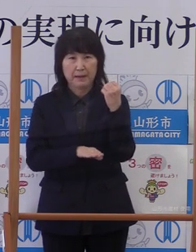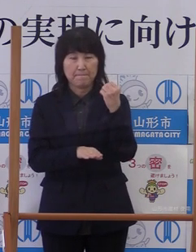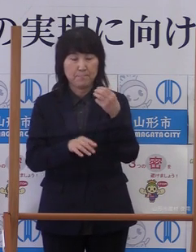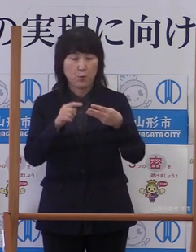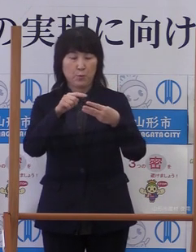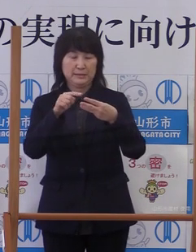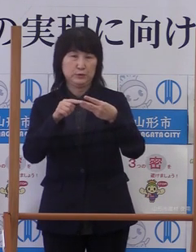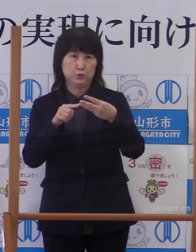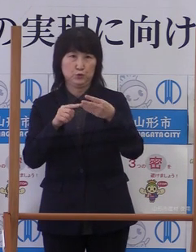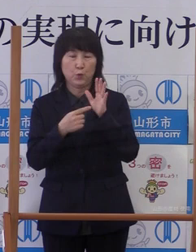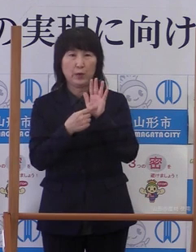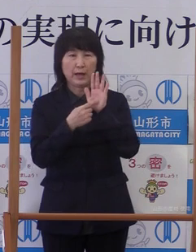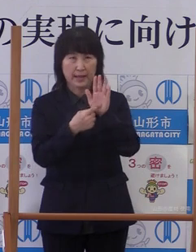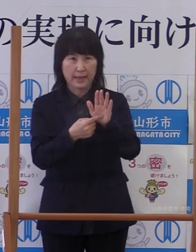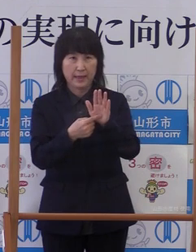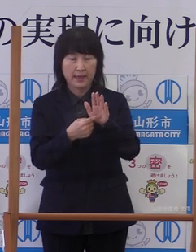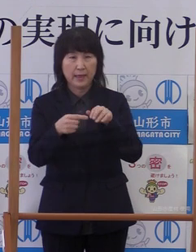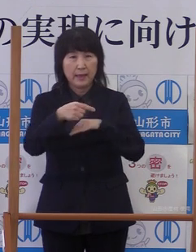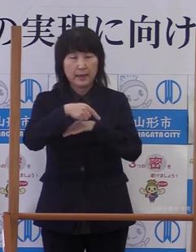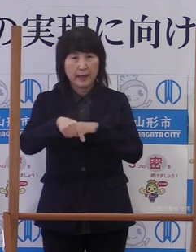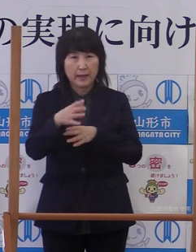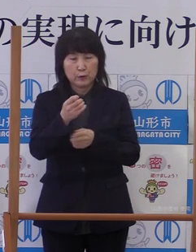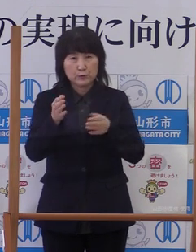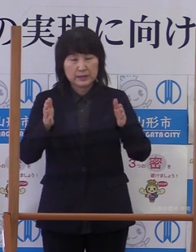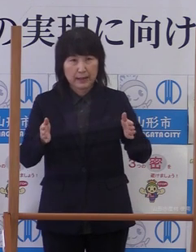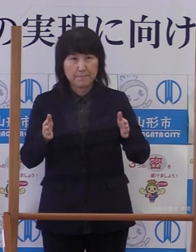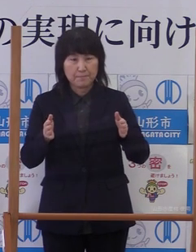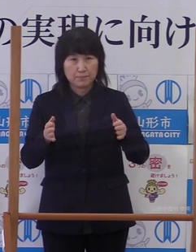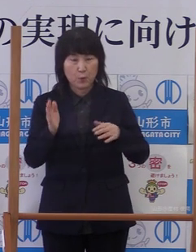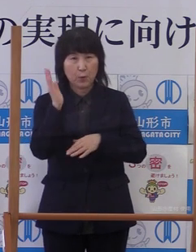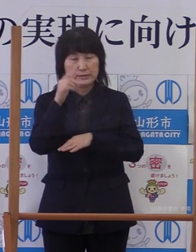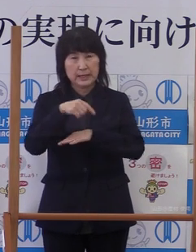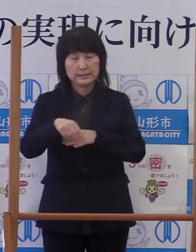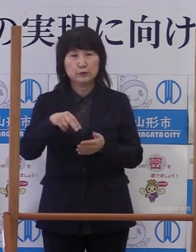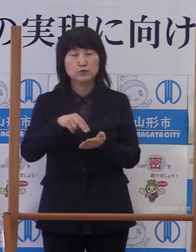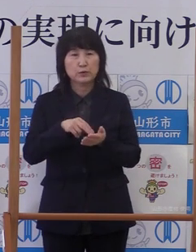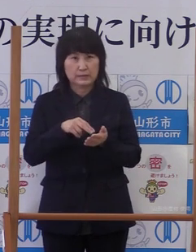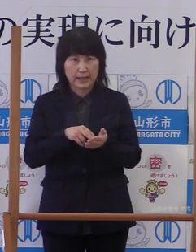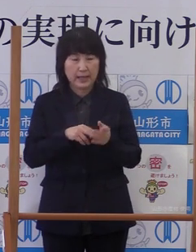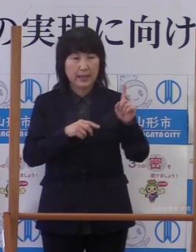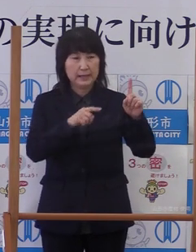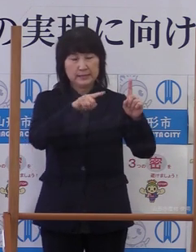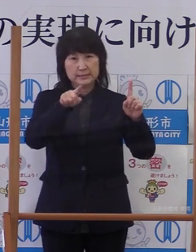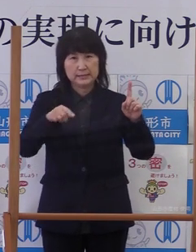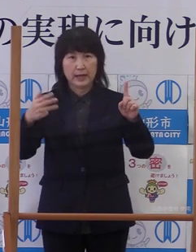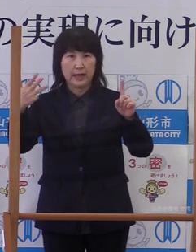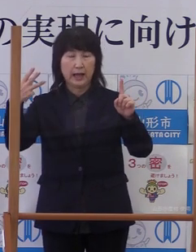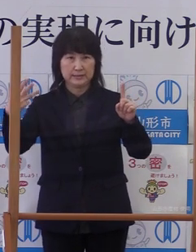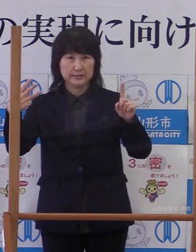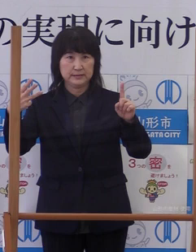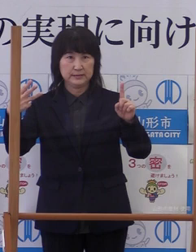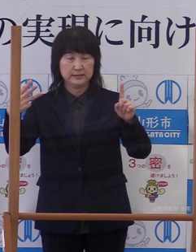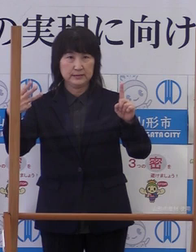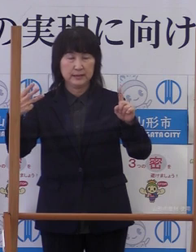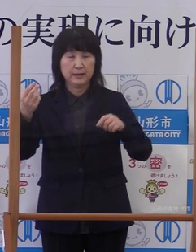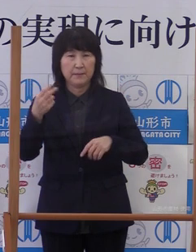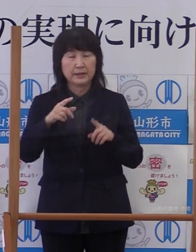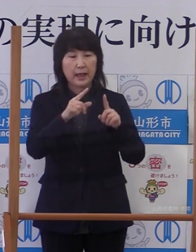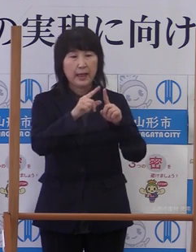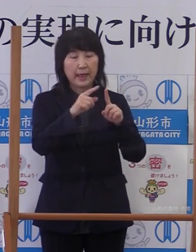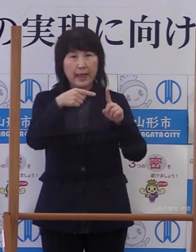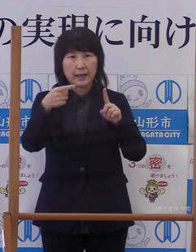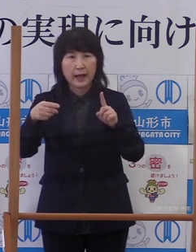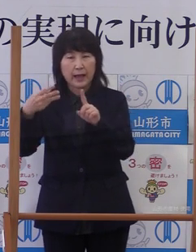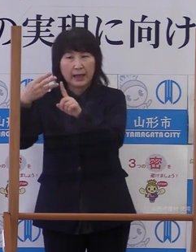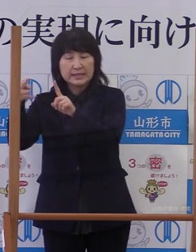つを掲げ、計画期間に取り組む重点政策として括弧1から8までの8つの柱と括弧 A